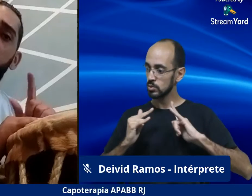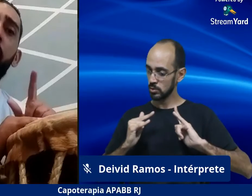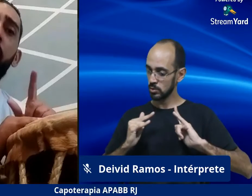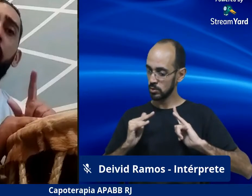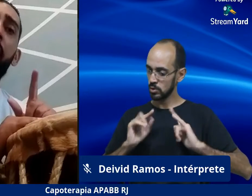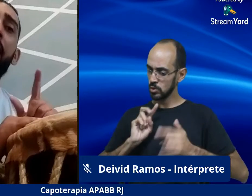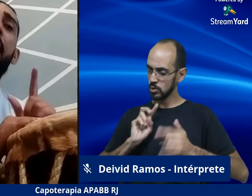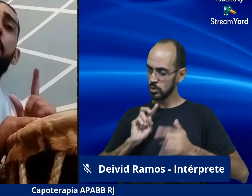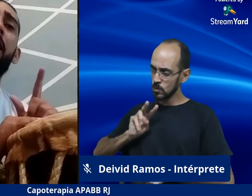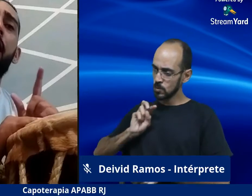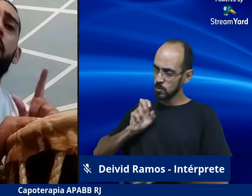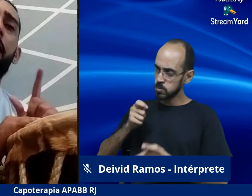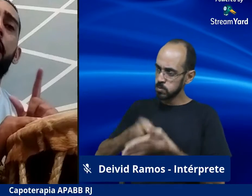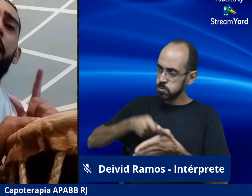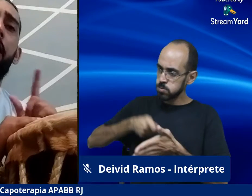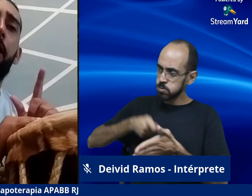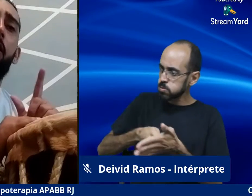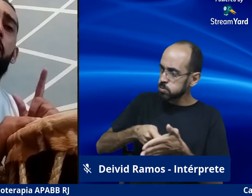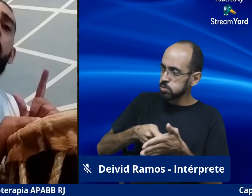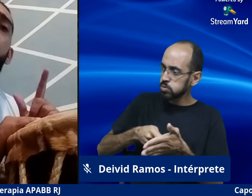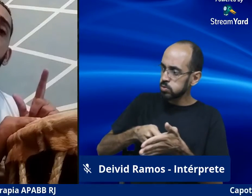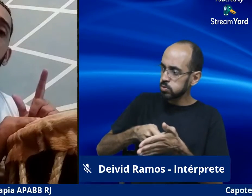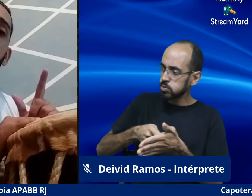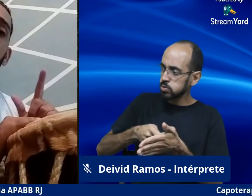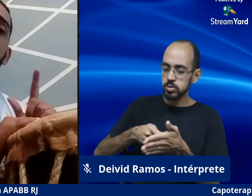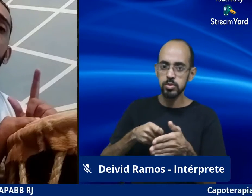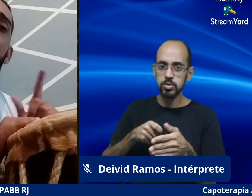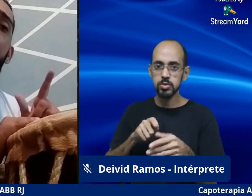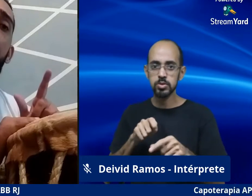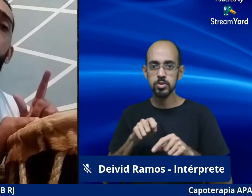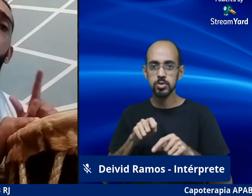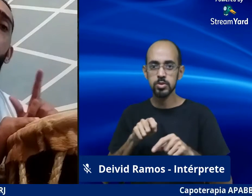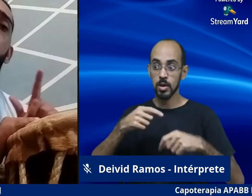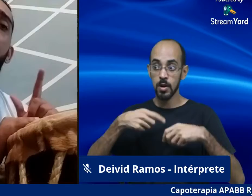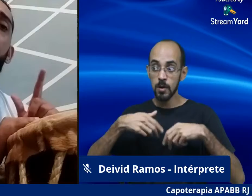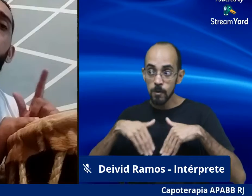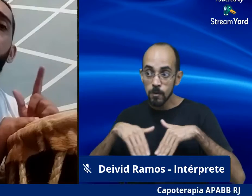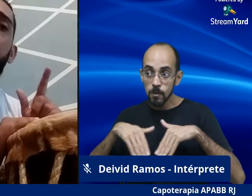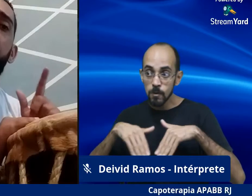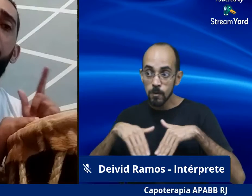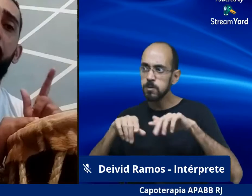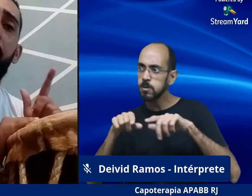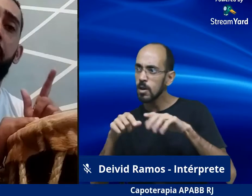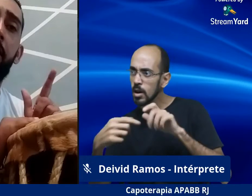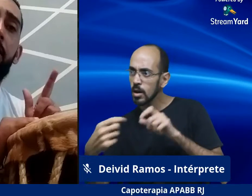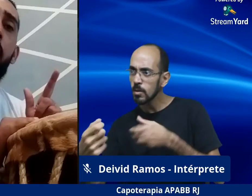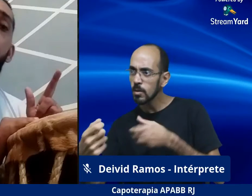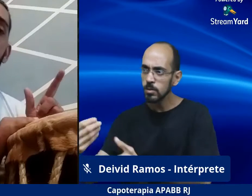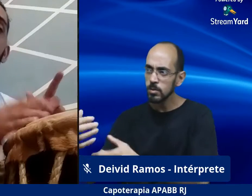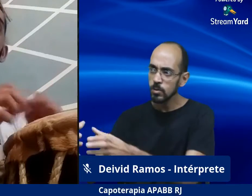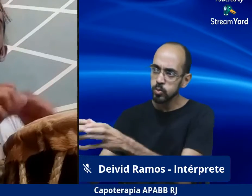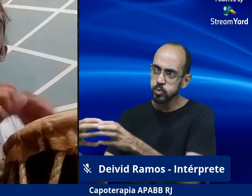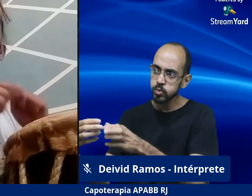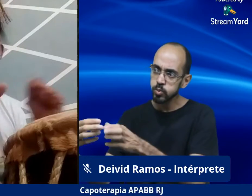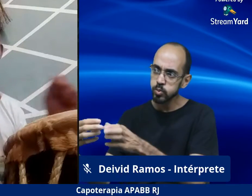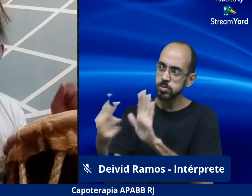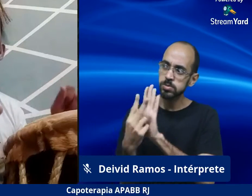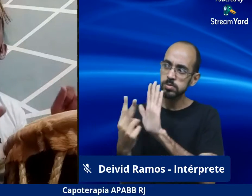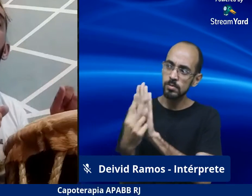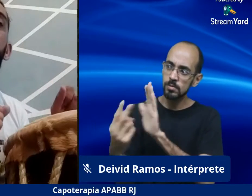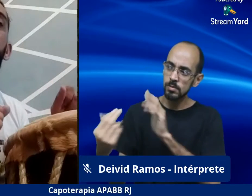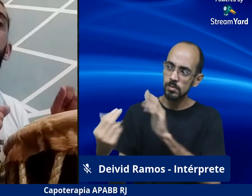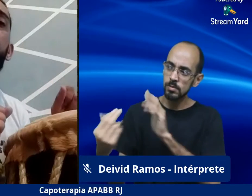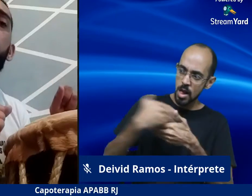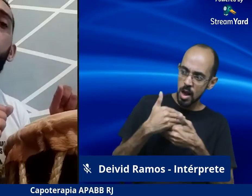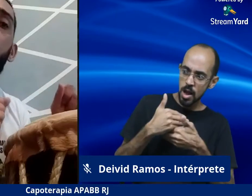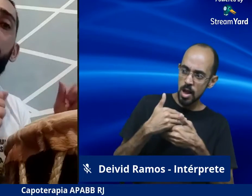certo dia na cabana um guerreiro foi atacado numa tribo pra valer. Pegou 2 paus,